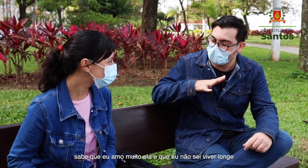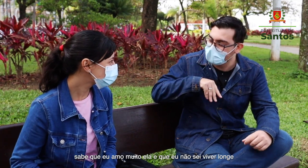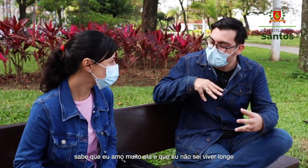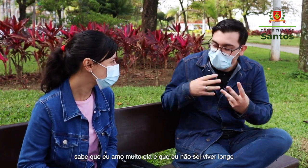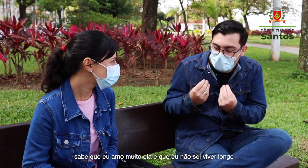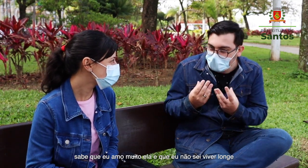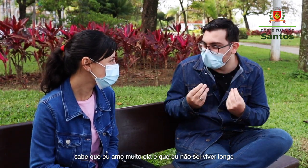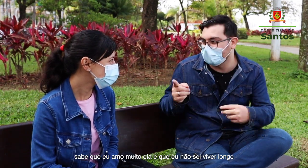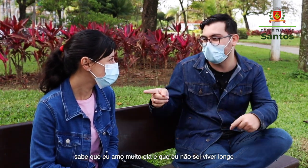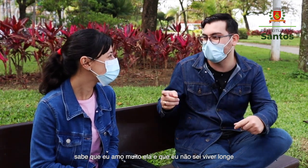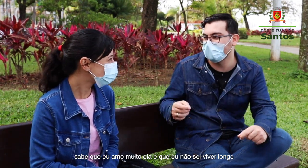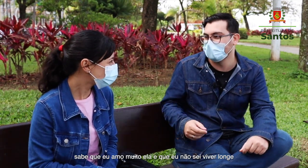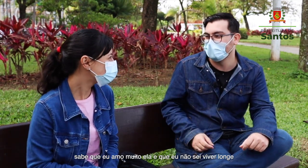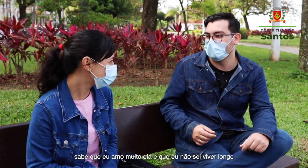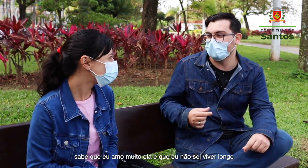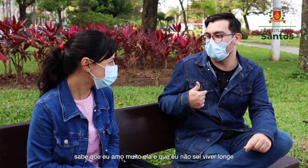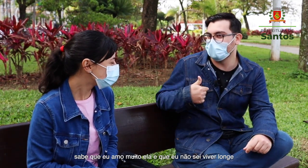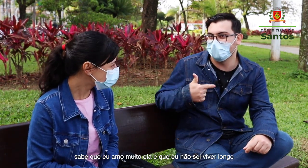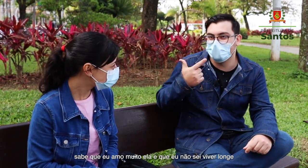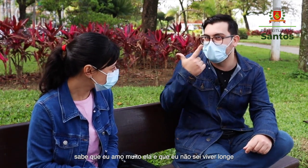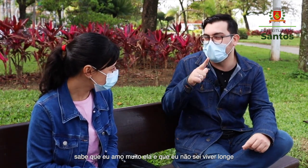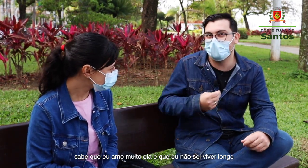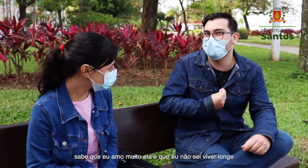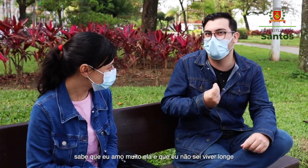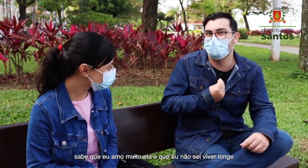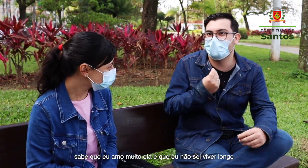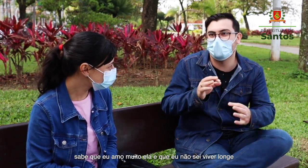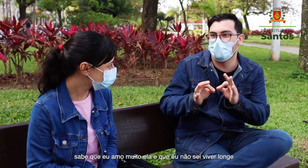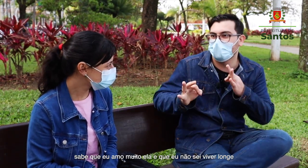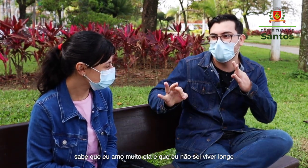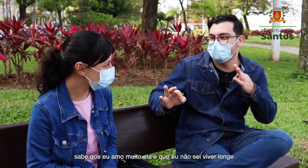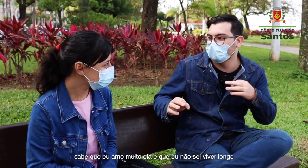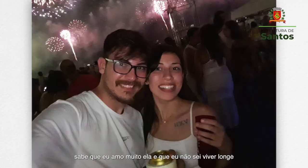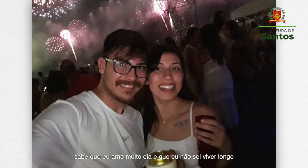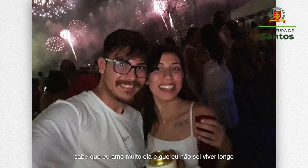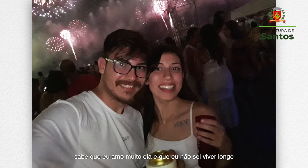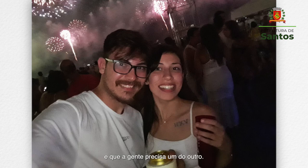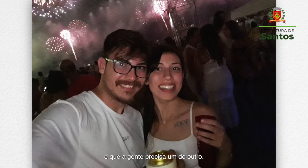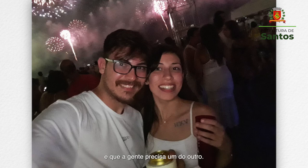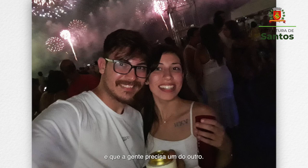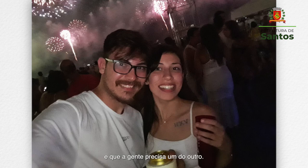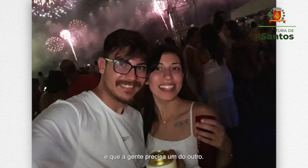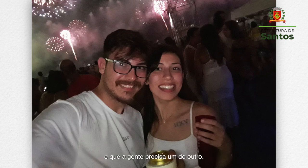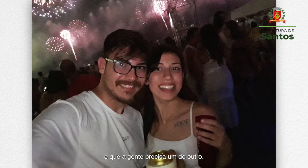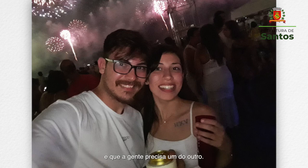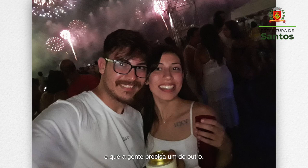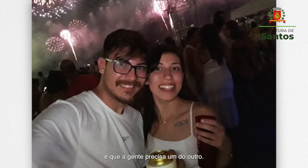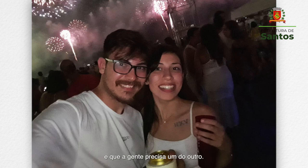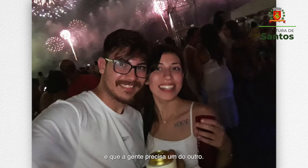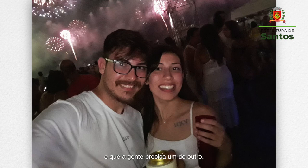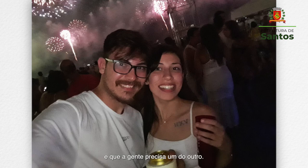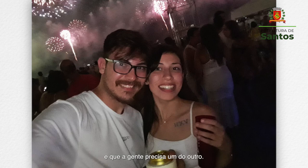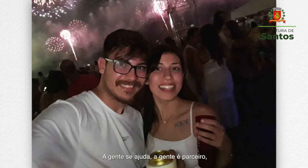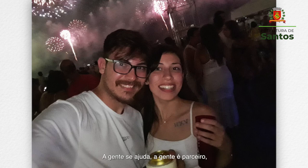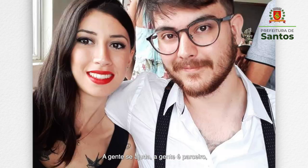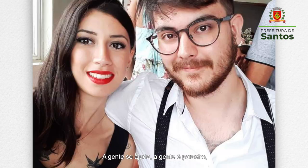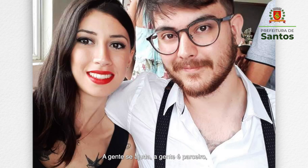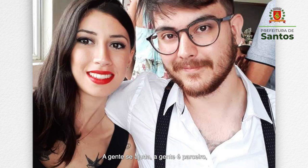amo muito ela e que eu não sei viver longe e que a gente precisa um do outro, a gente se